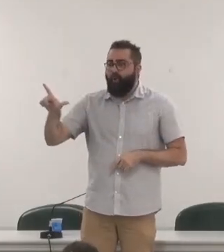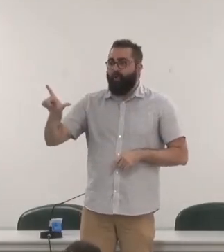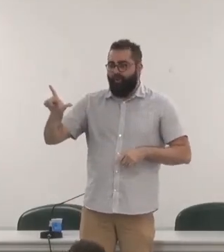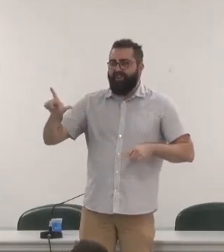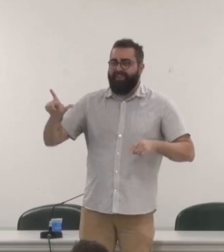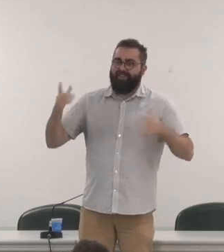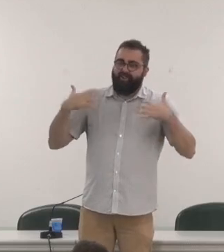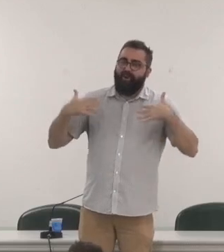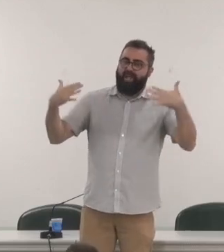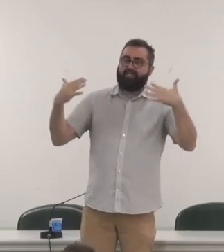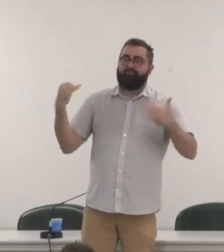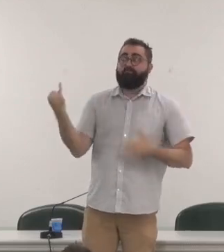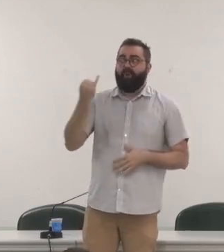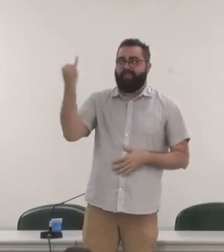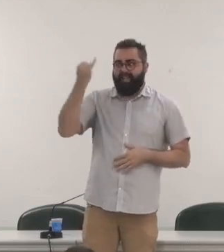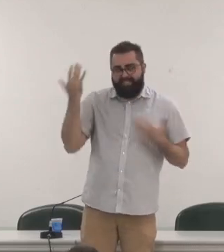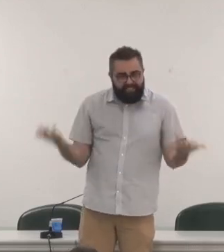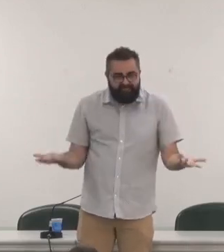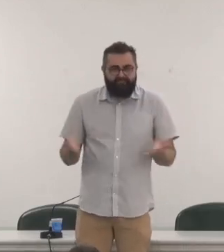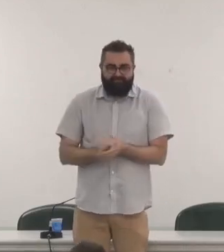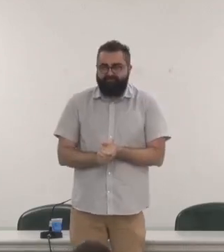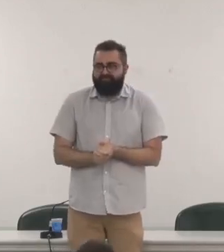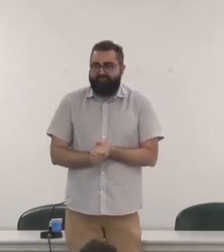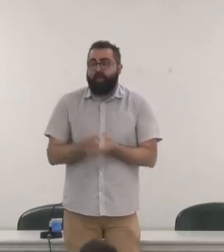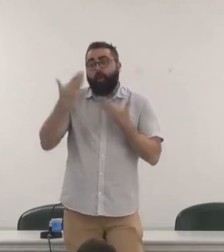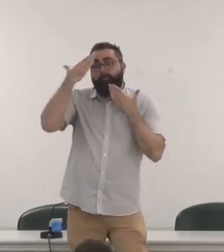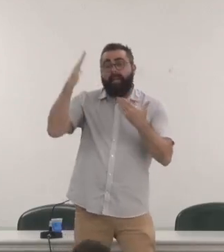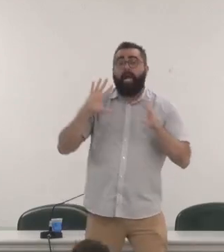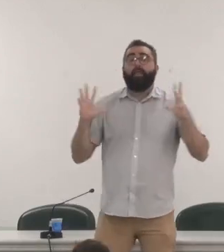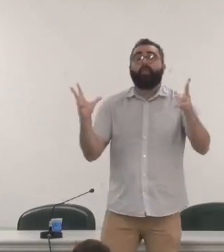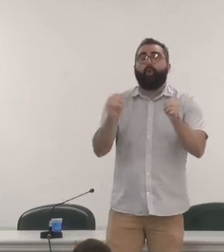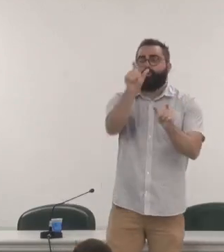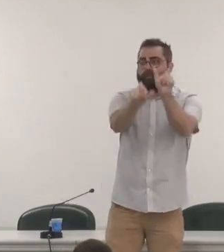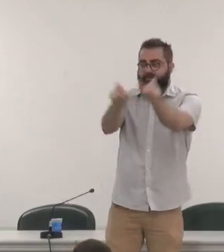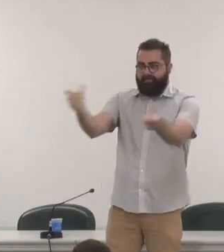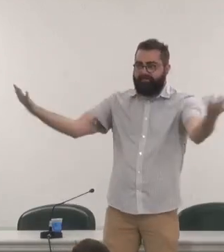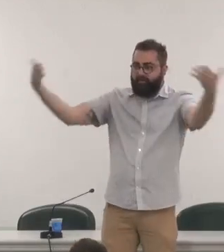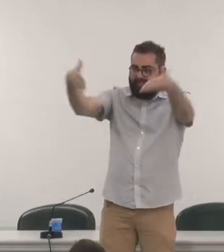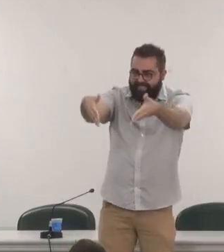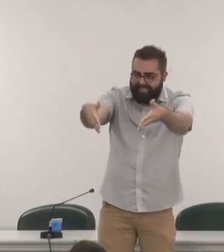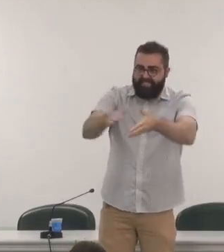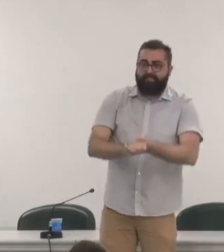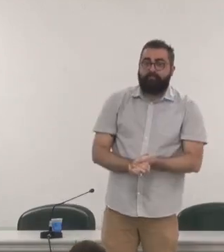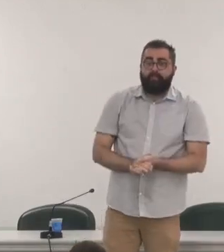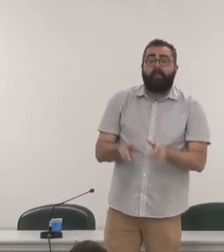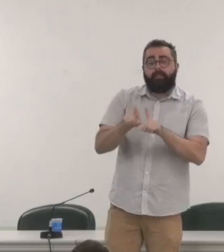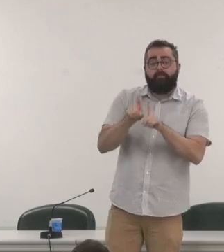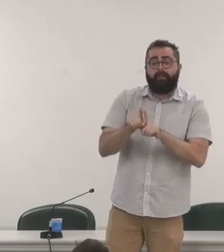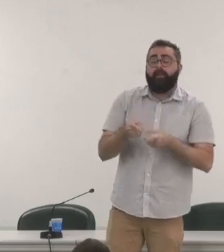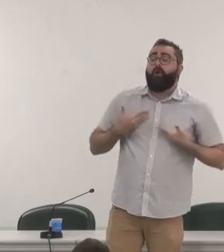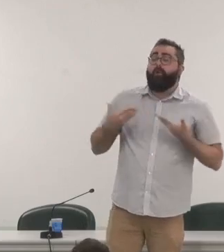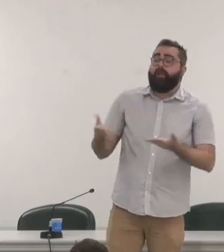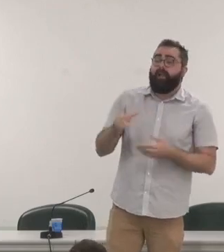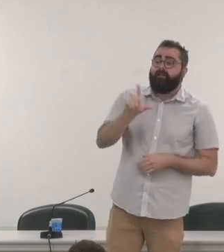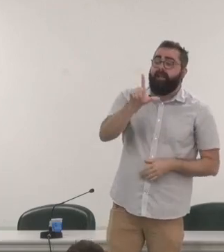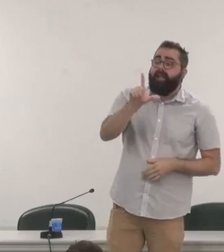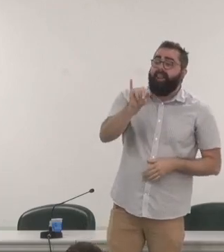e é muito importante também ter participado aqui do GEL, esse congresso tão importante. Então, muito obrigado a todas as pessoas que estão aqui